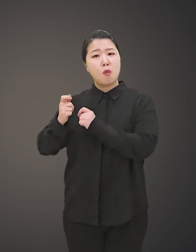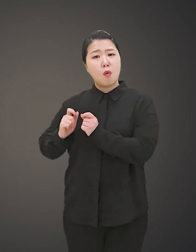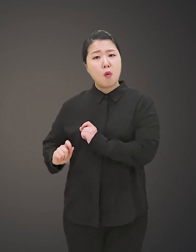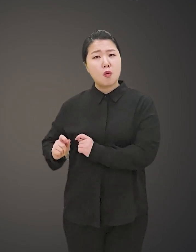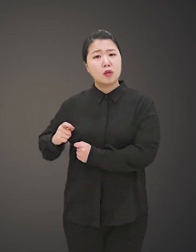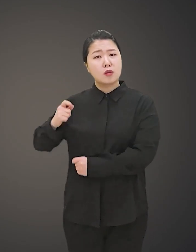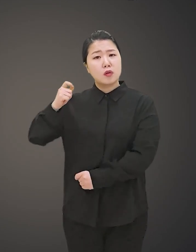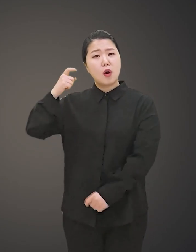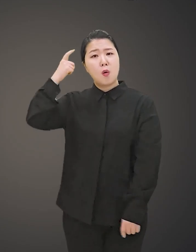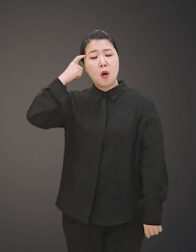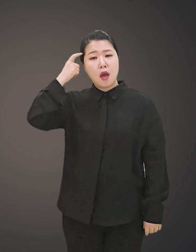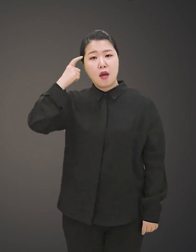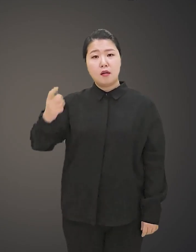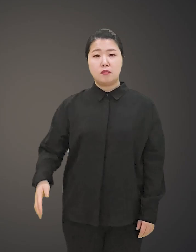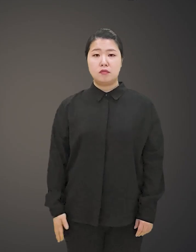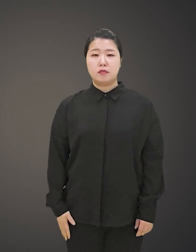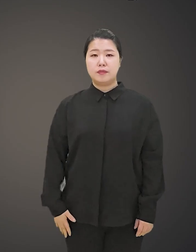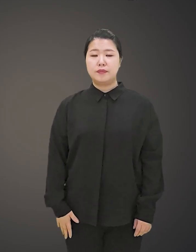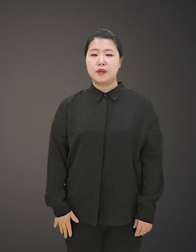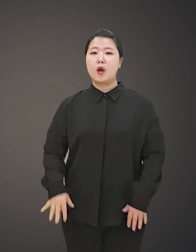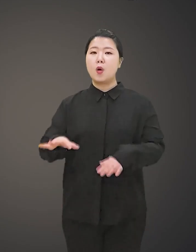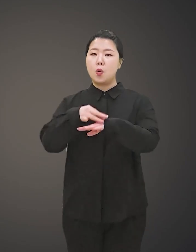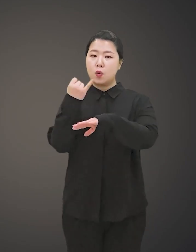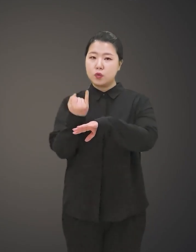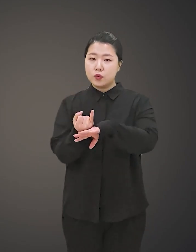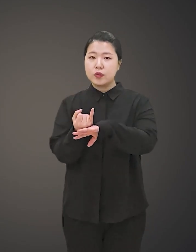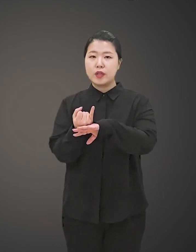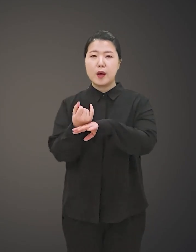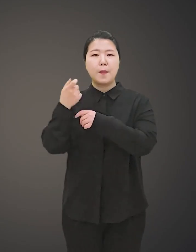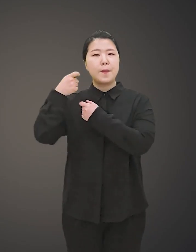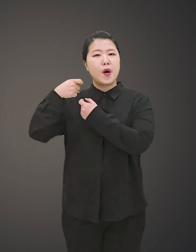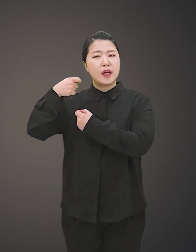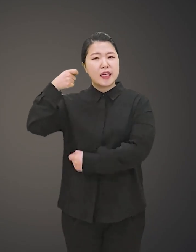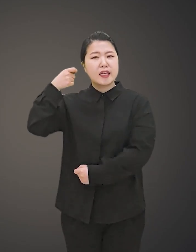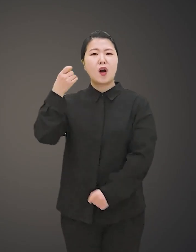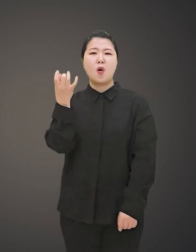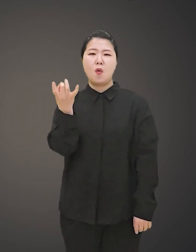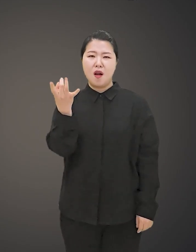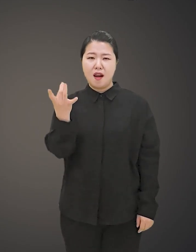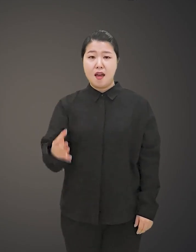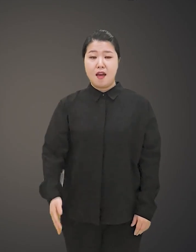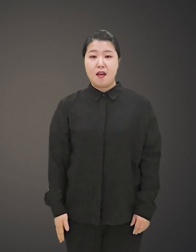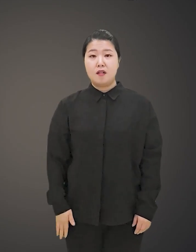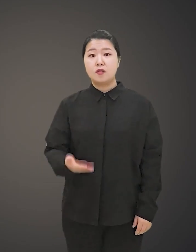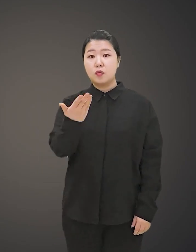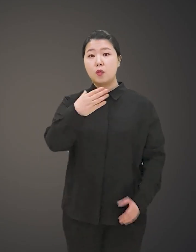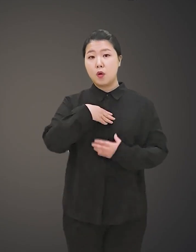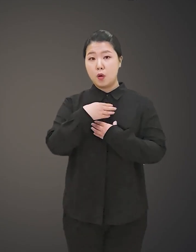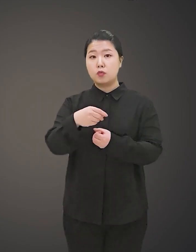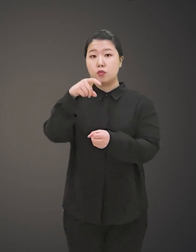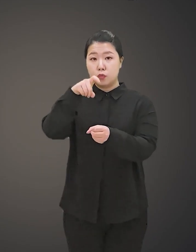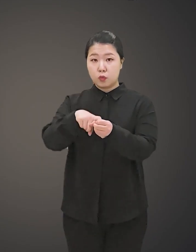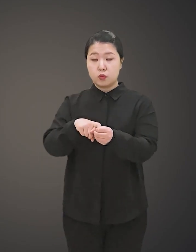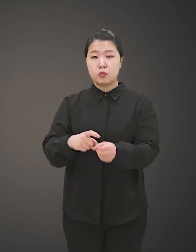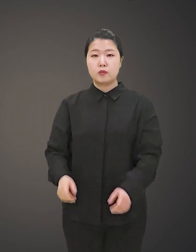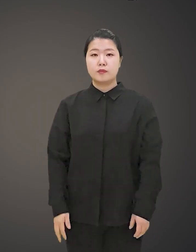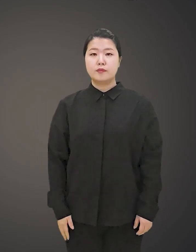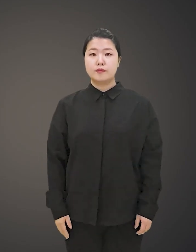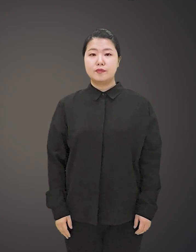하나요? 공주들은 머리가 길어야 해. 그리고 네 안전을 위해서야.